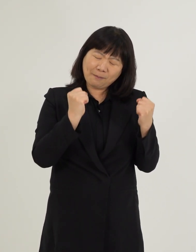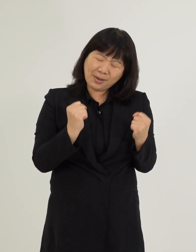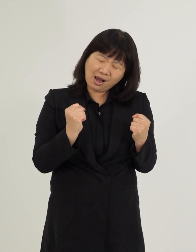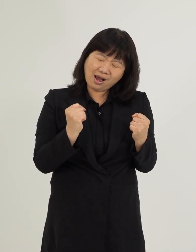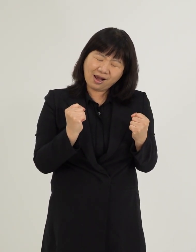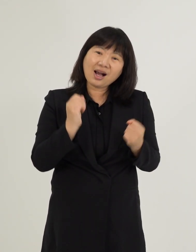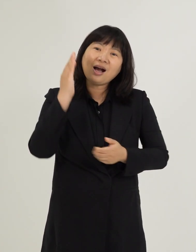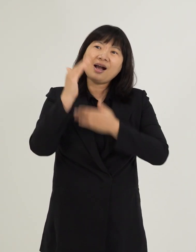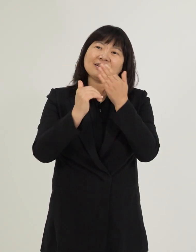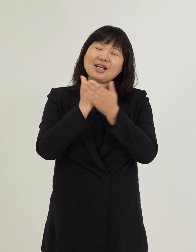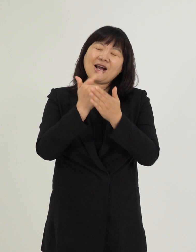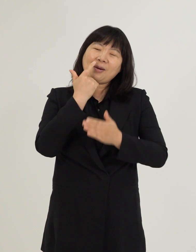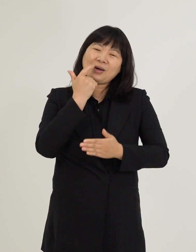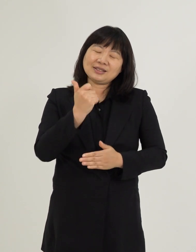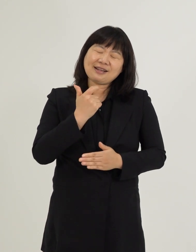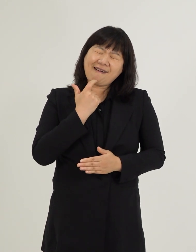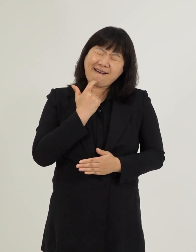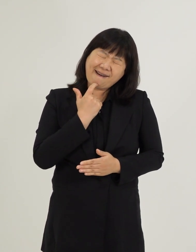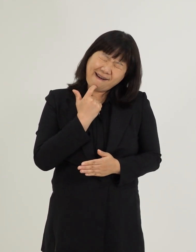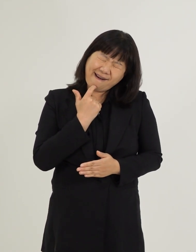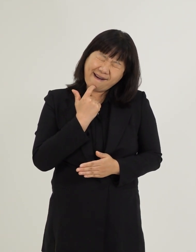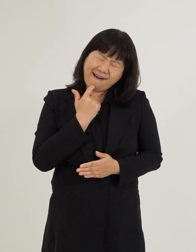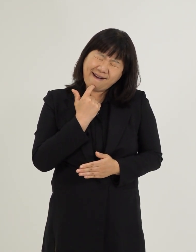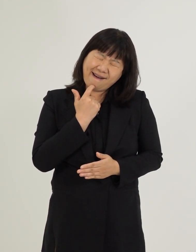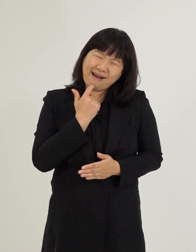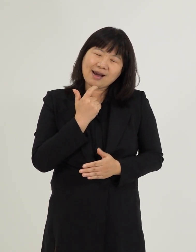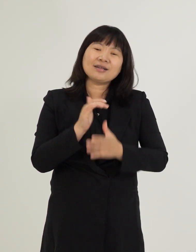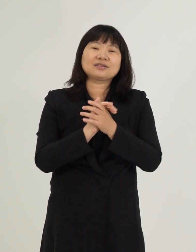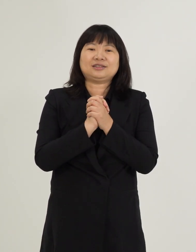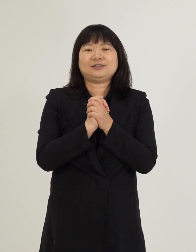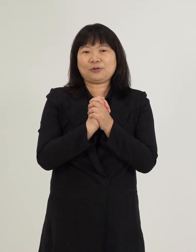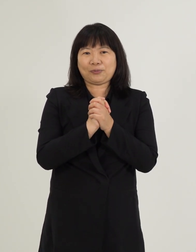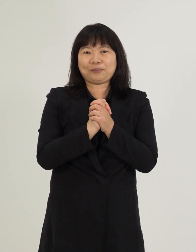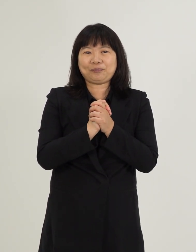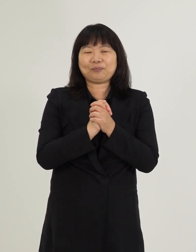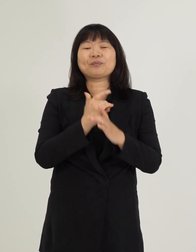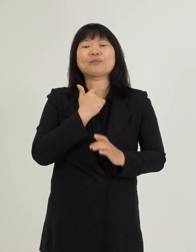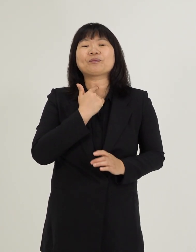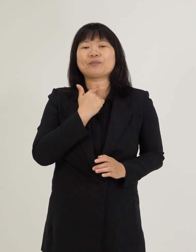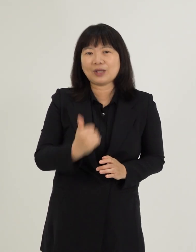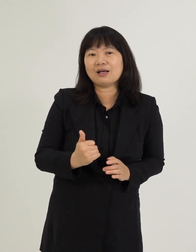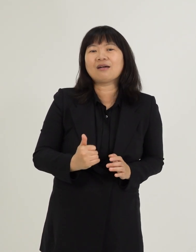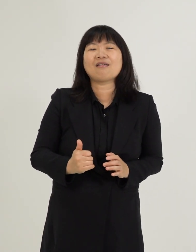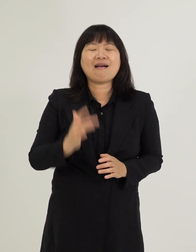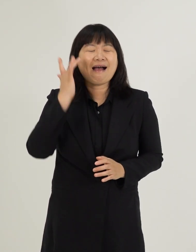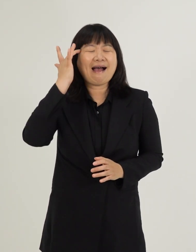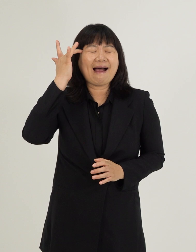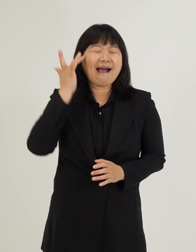혹독한 아버지와의 그 치열한 기도 속에 있었죠.